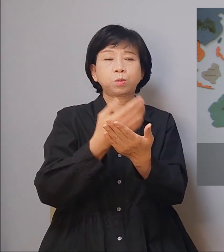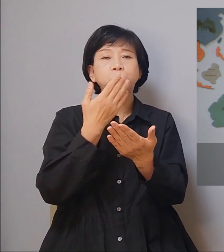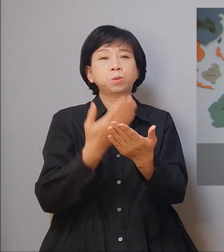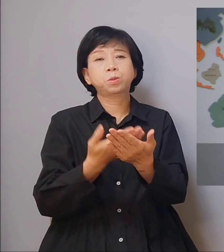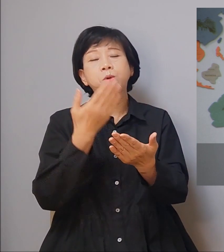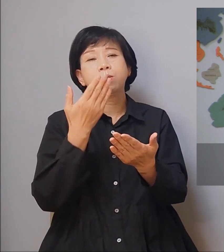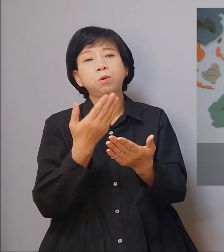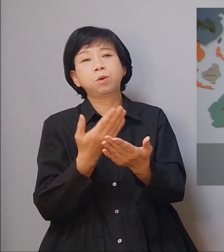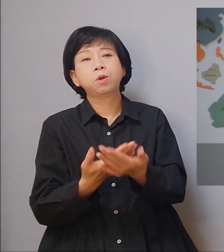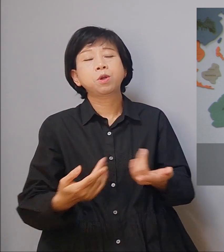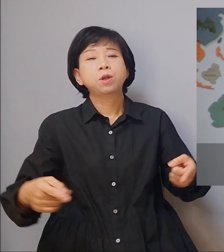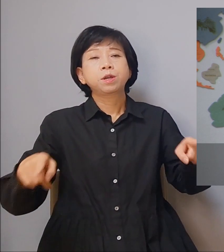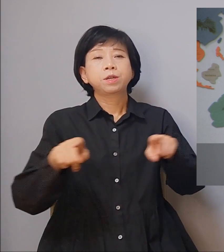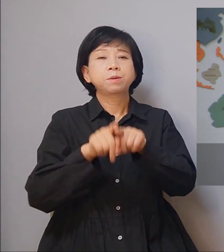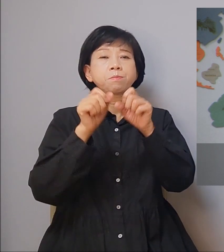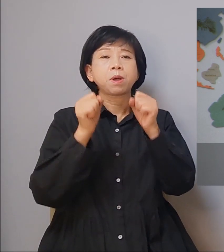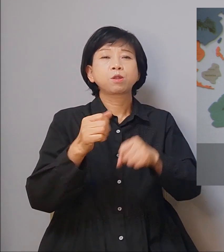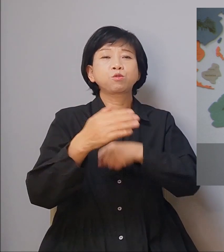예수님 오소서.